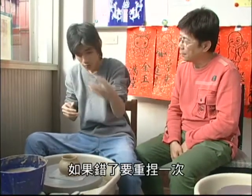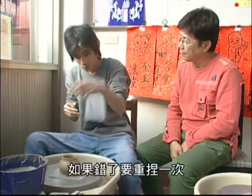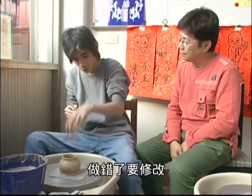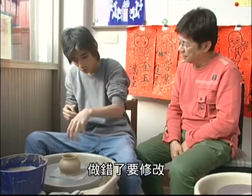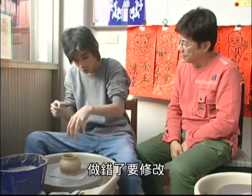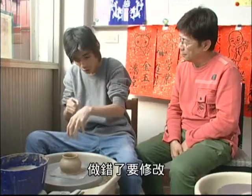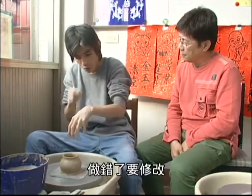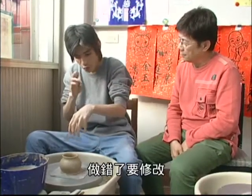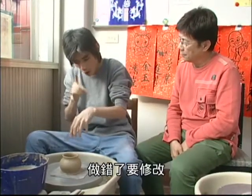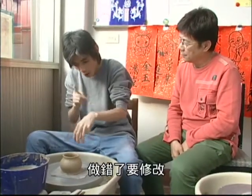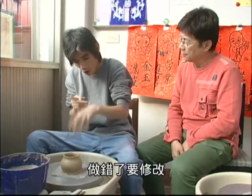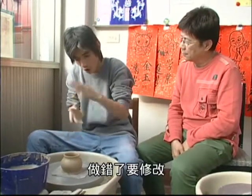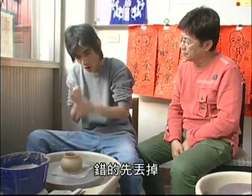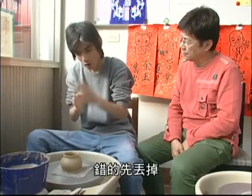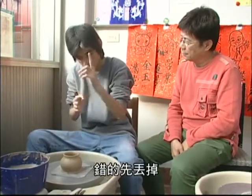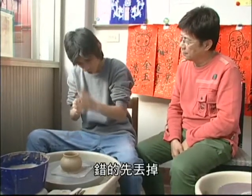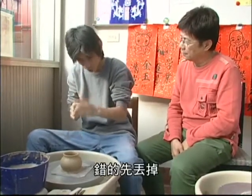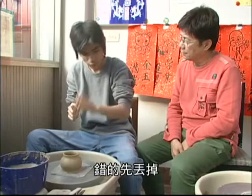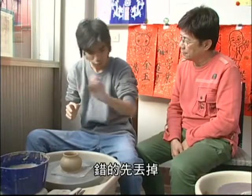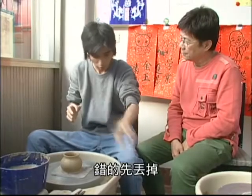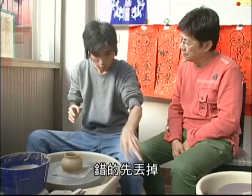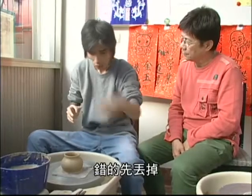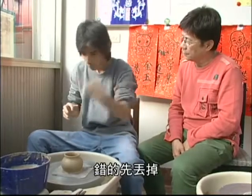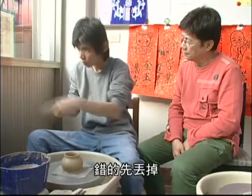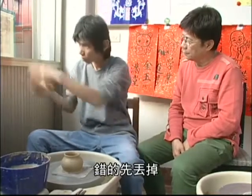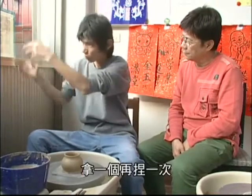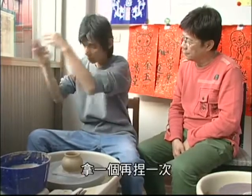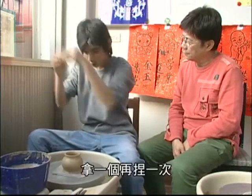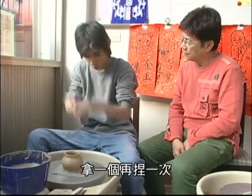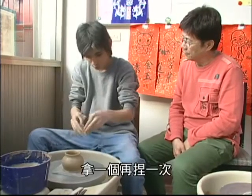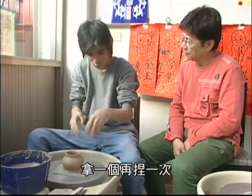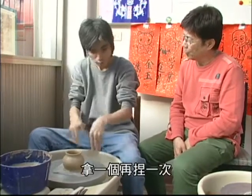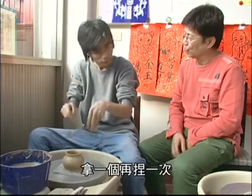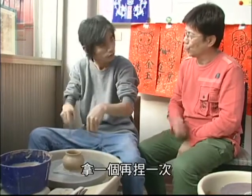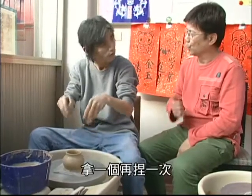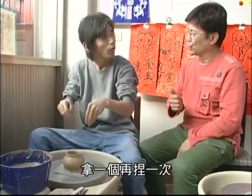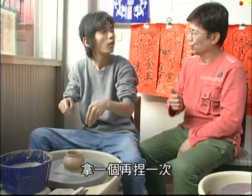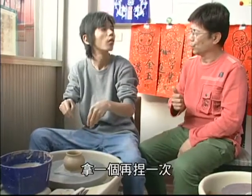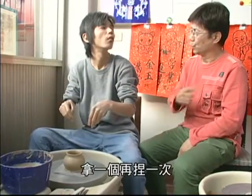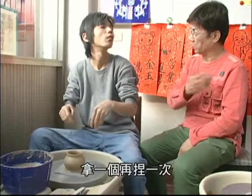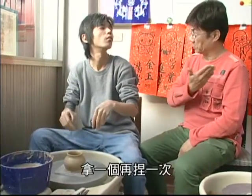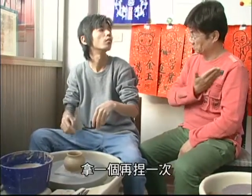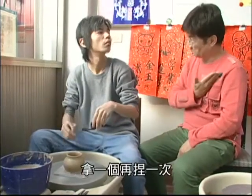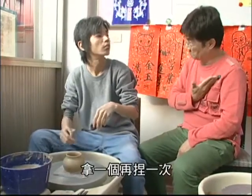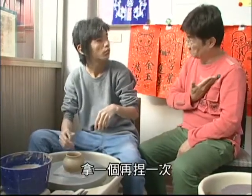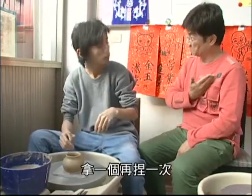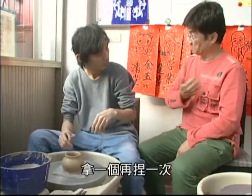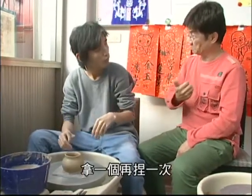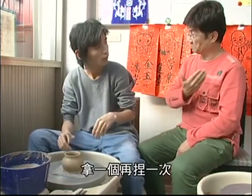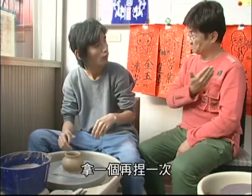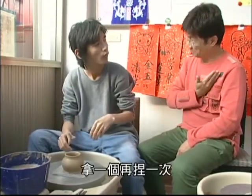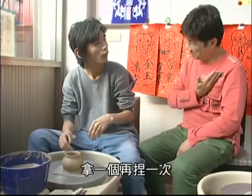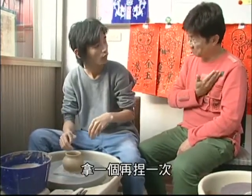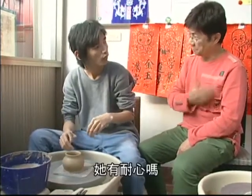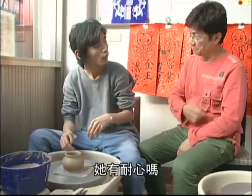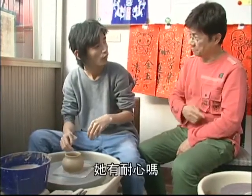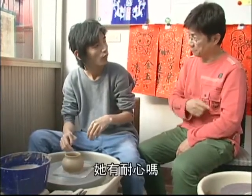错了要修改，错的先丢掉，拿一个再捏一次。哦，他有耐